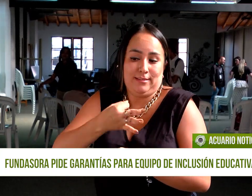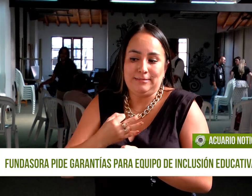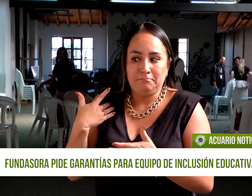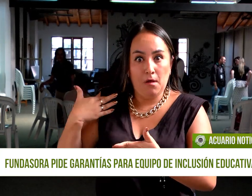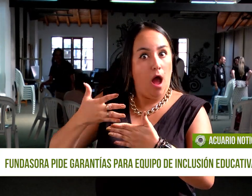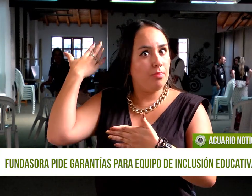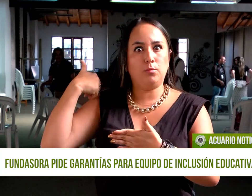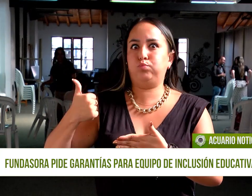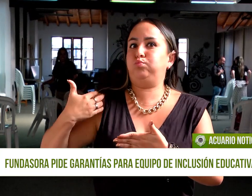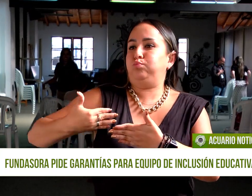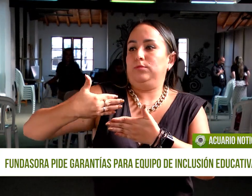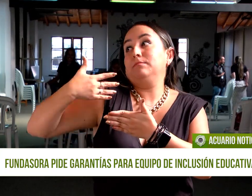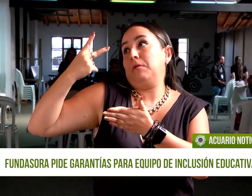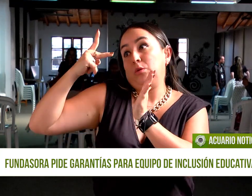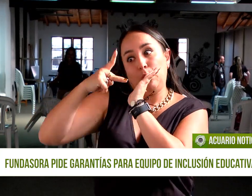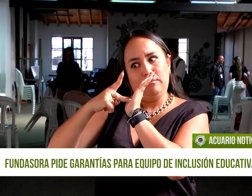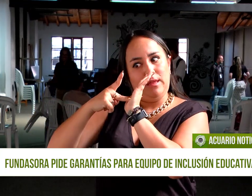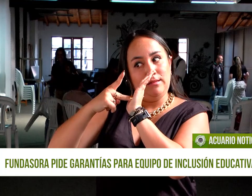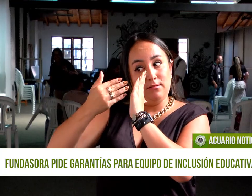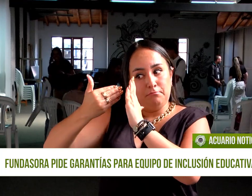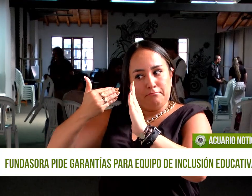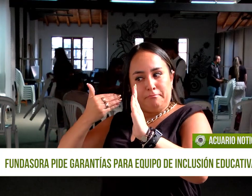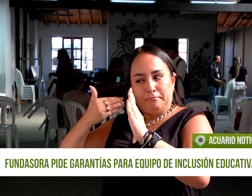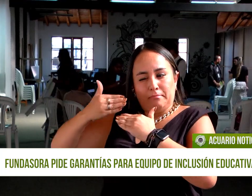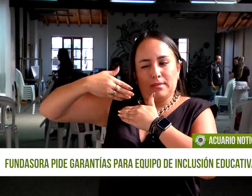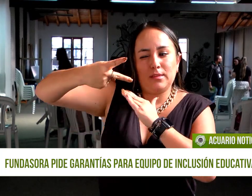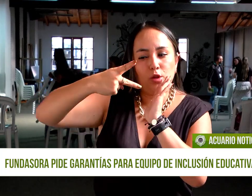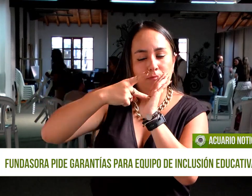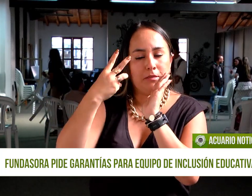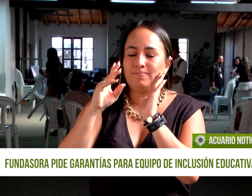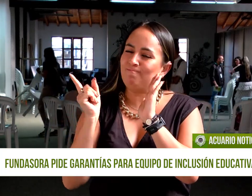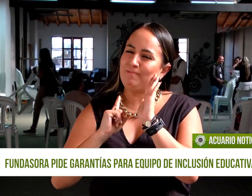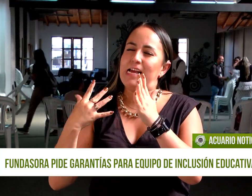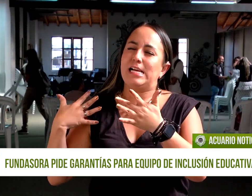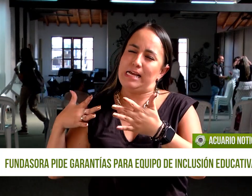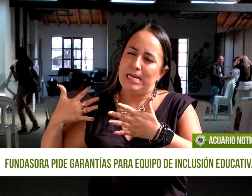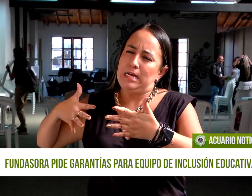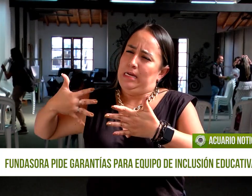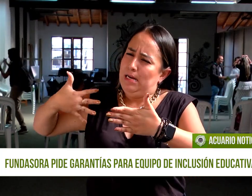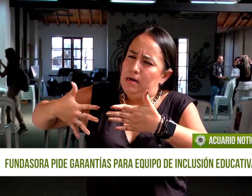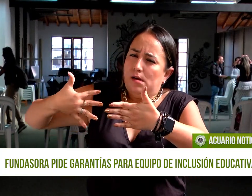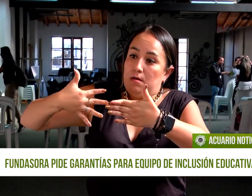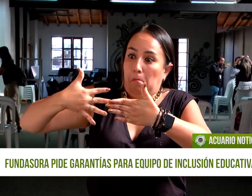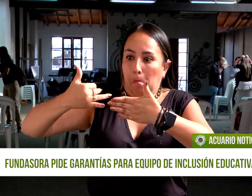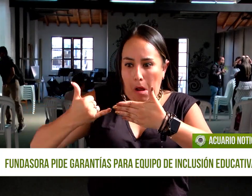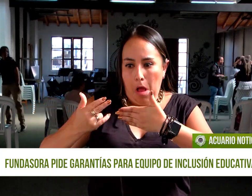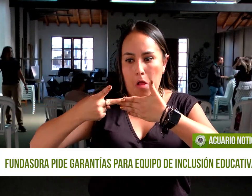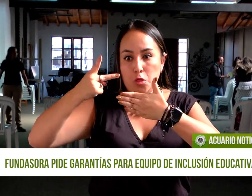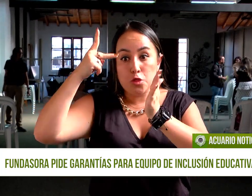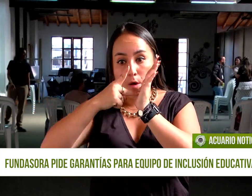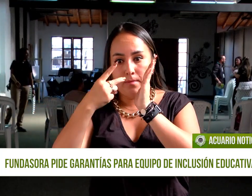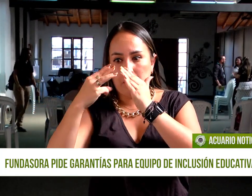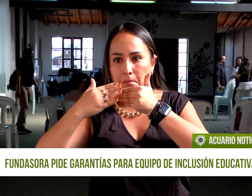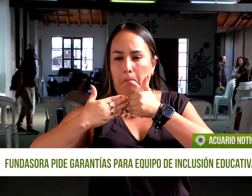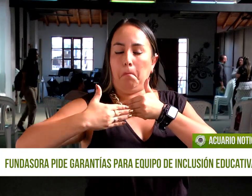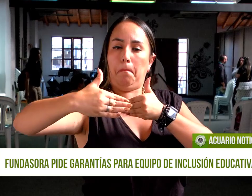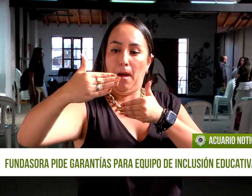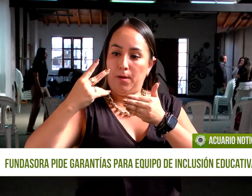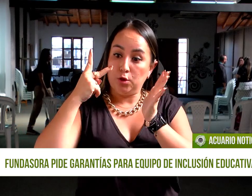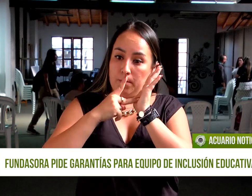es difícil, es complejo también seguir con este proceso. Desde el 2000 en adelante, pues realmente ha sido un proceso como